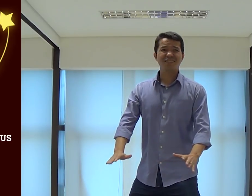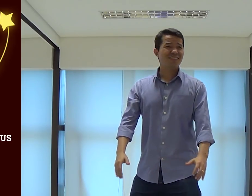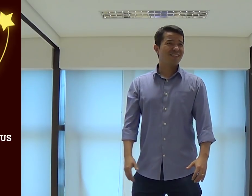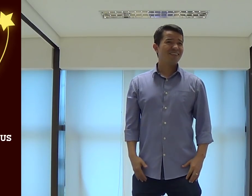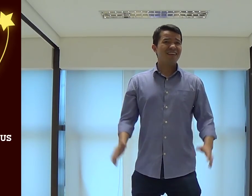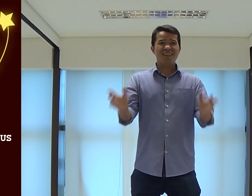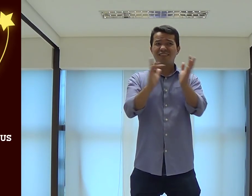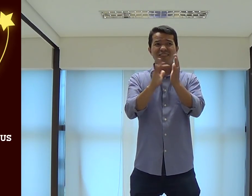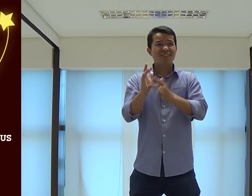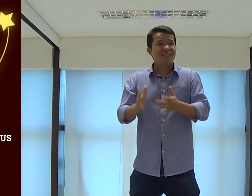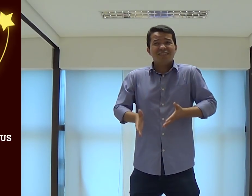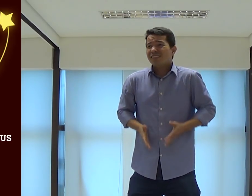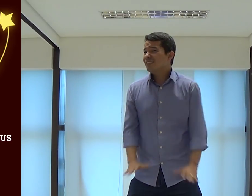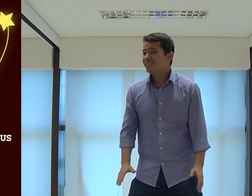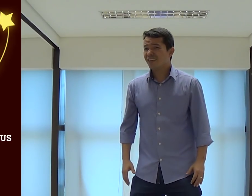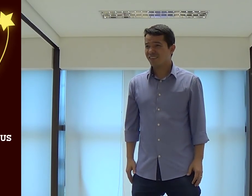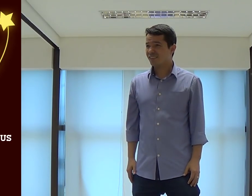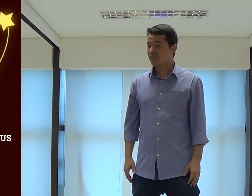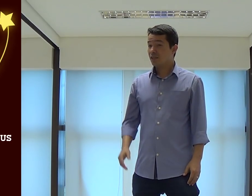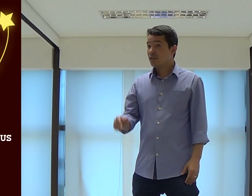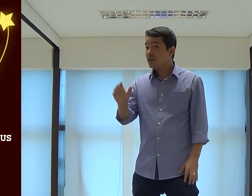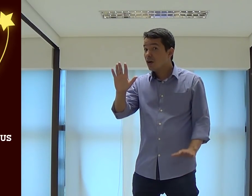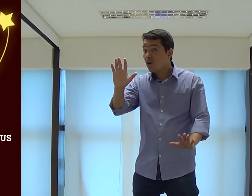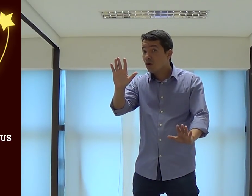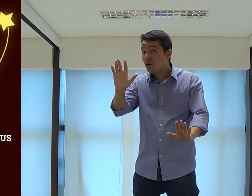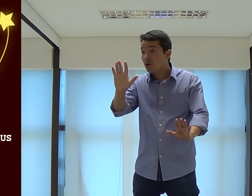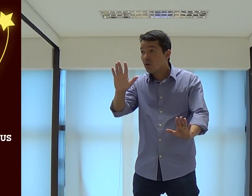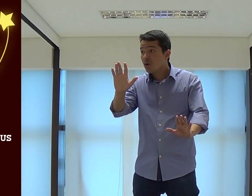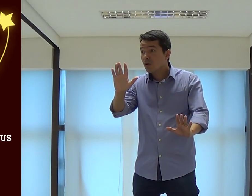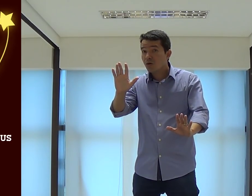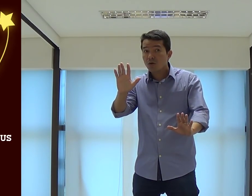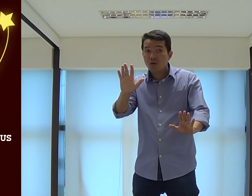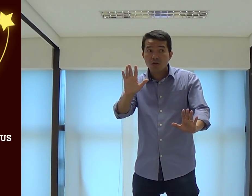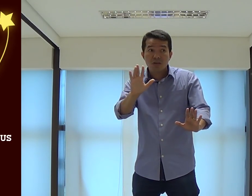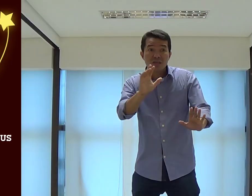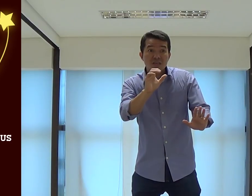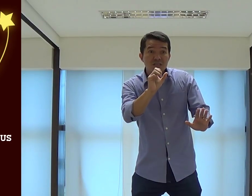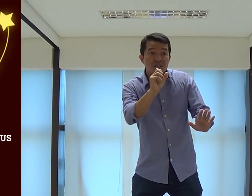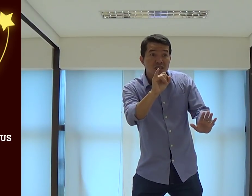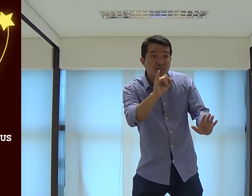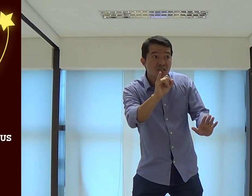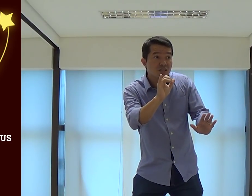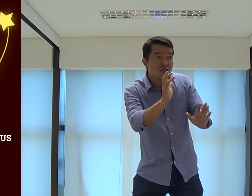Jesus nasceu. Ele nasceu. Mas calma.